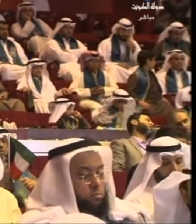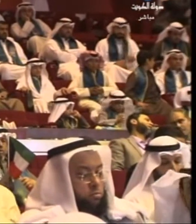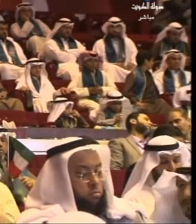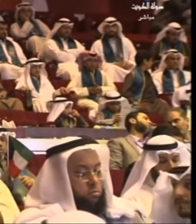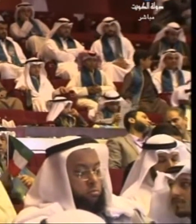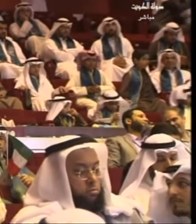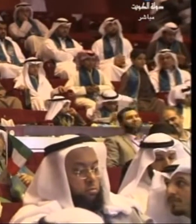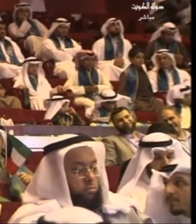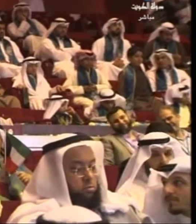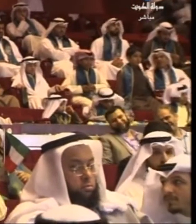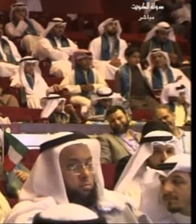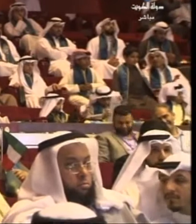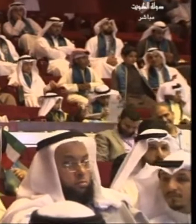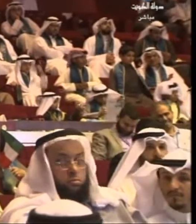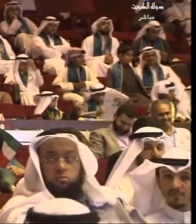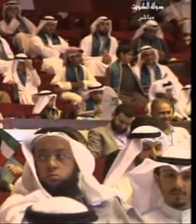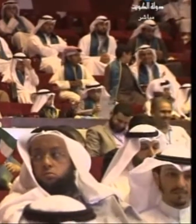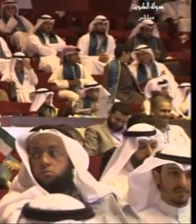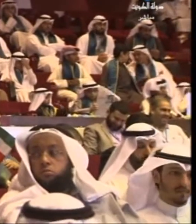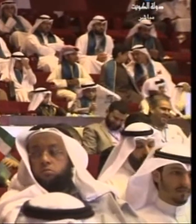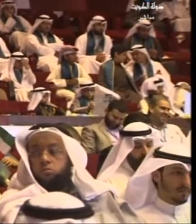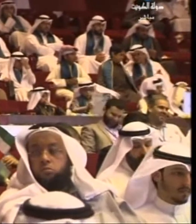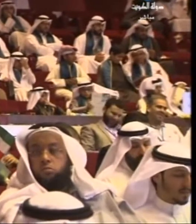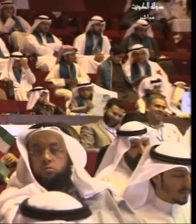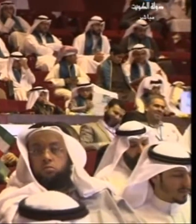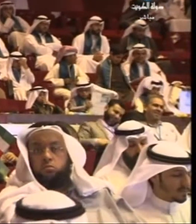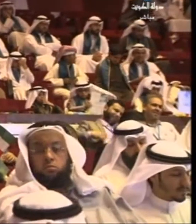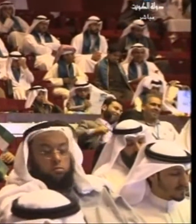فكما تشاهدون أيها الأخوة والأخوات،